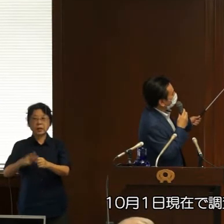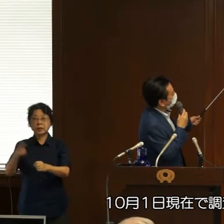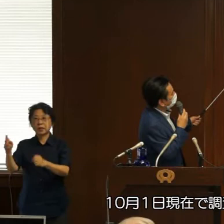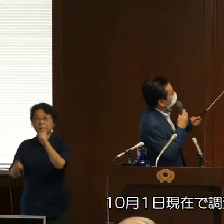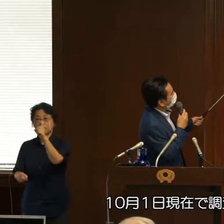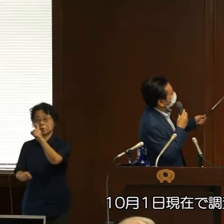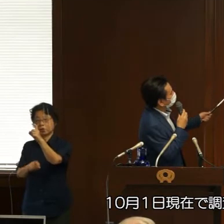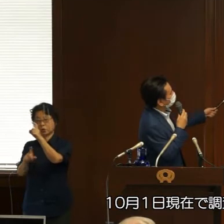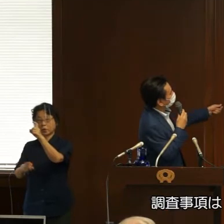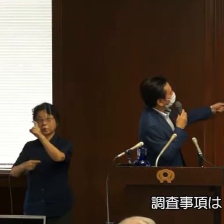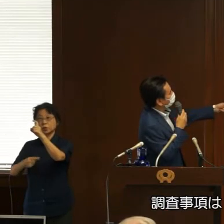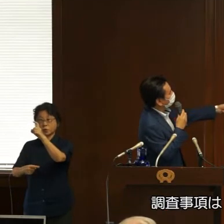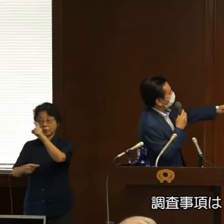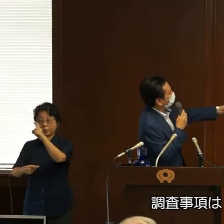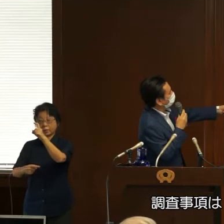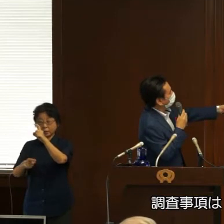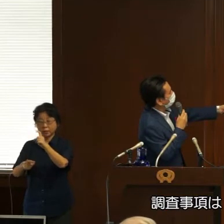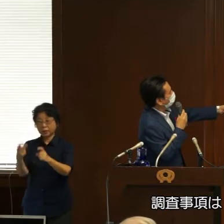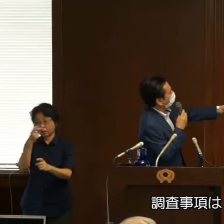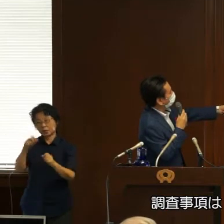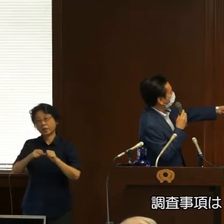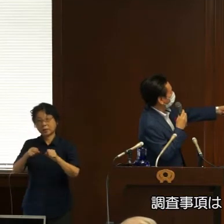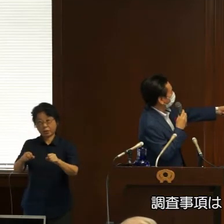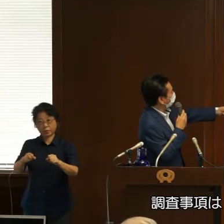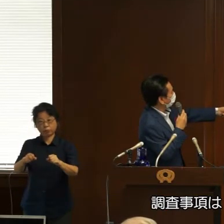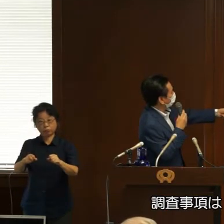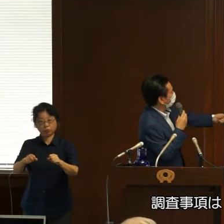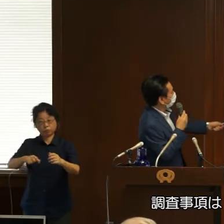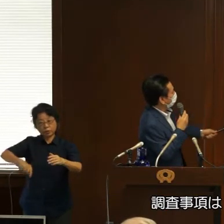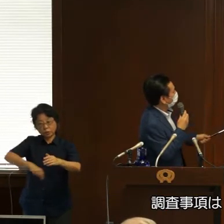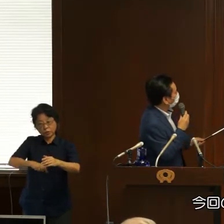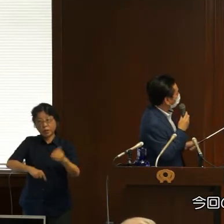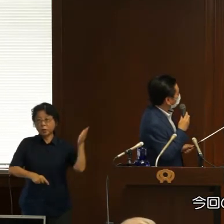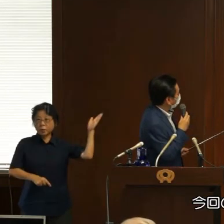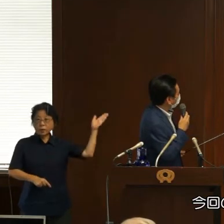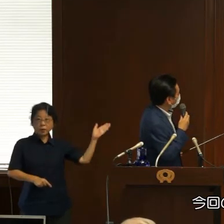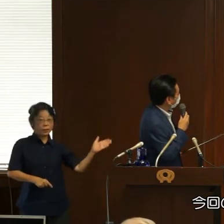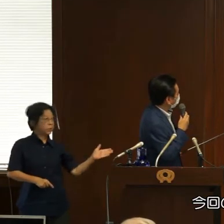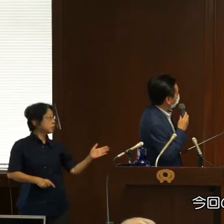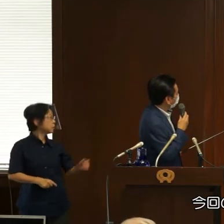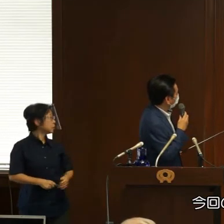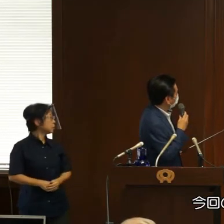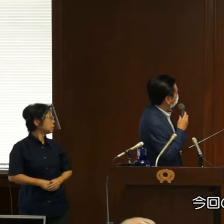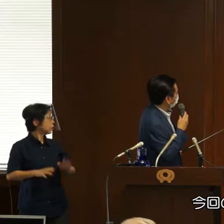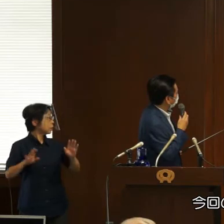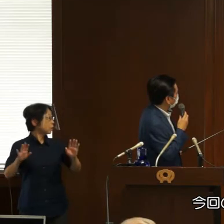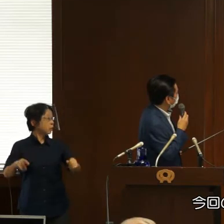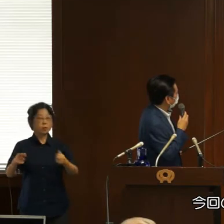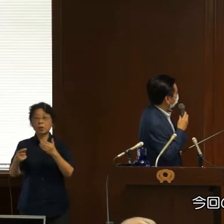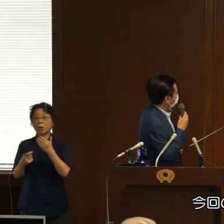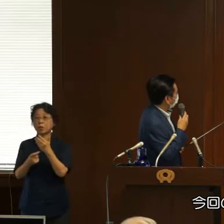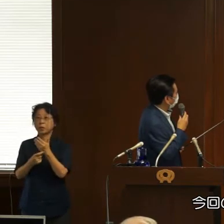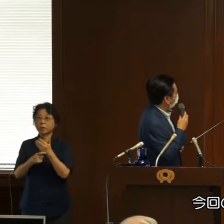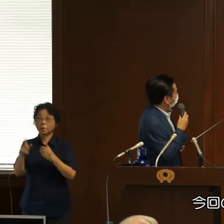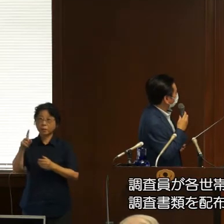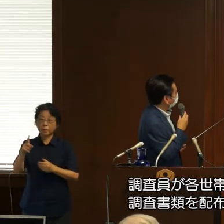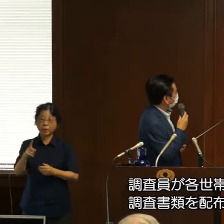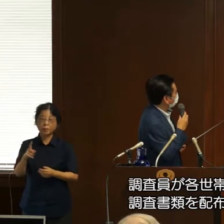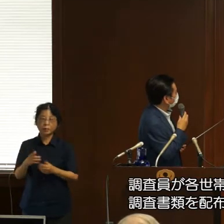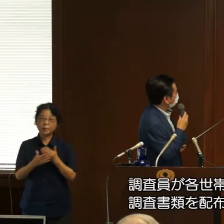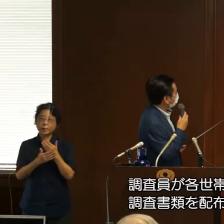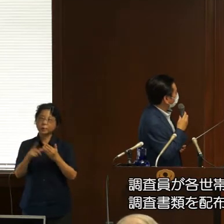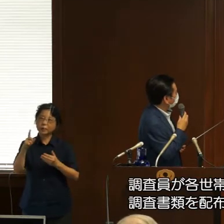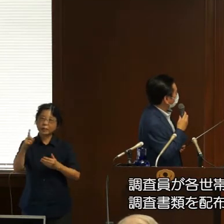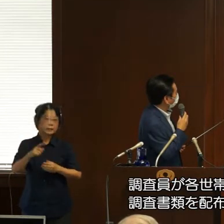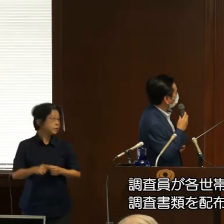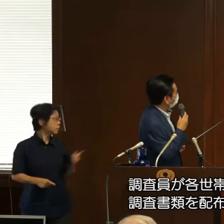が、調査事項はご覧の通りです。で今回のポイントはですね、調査